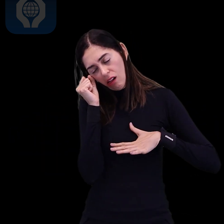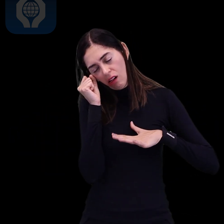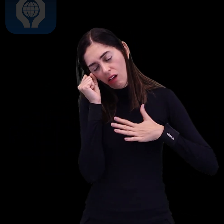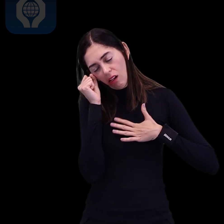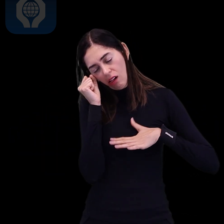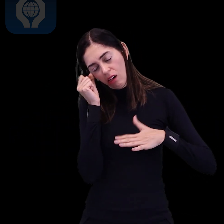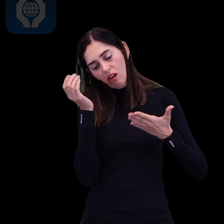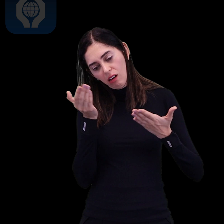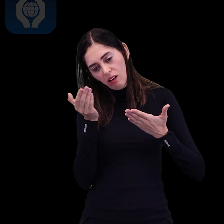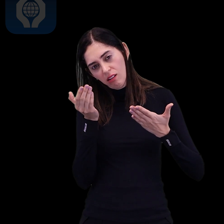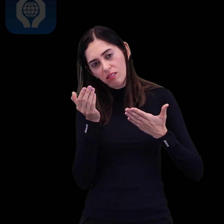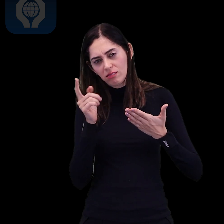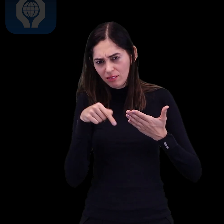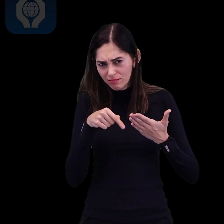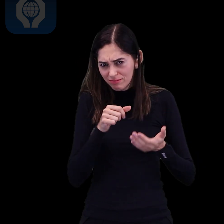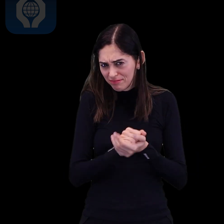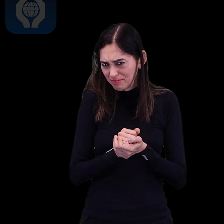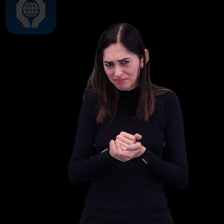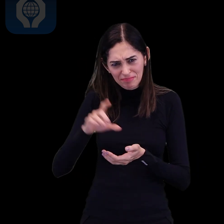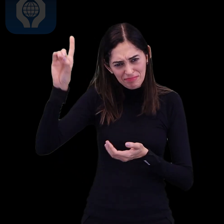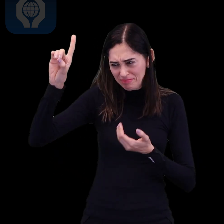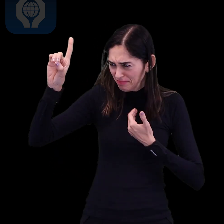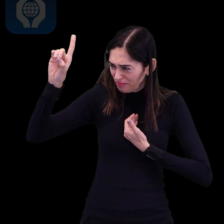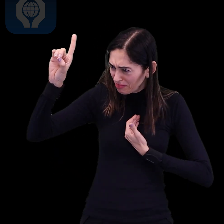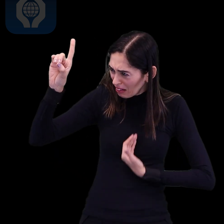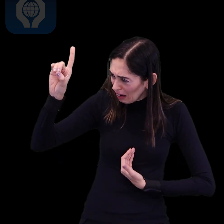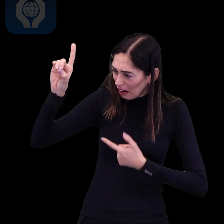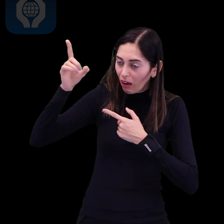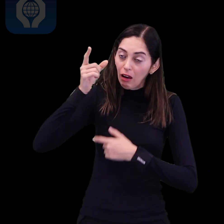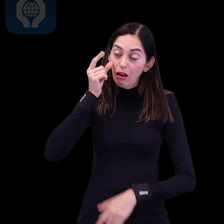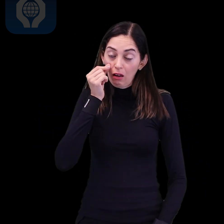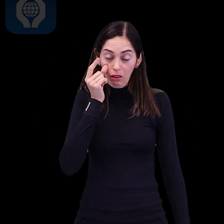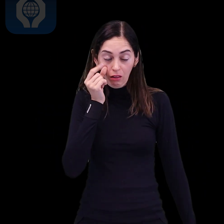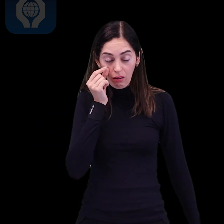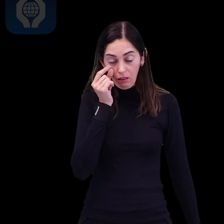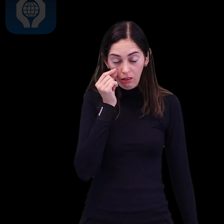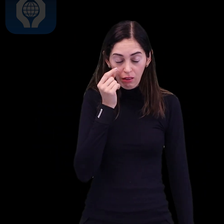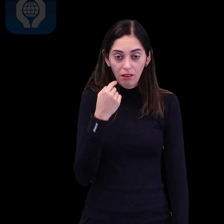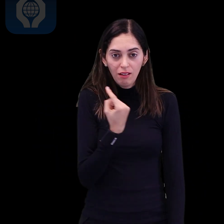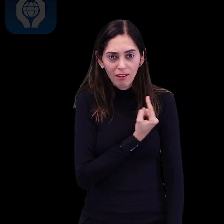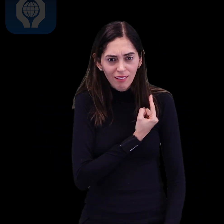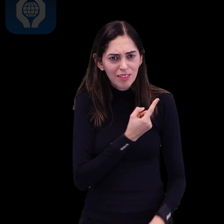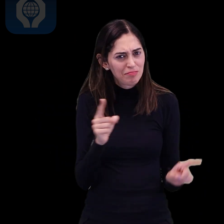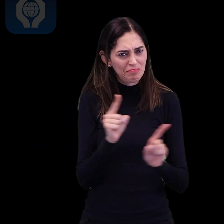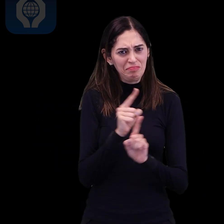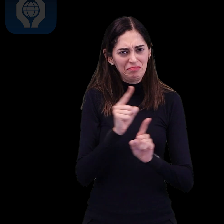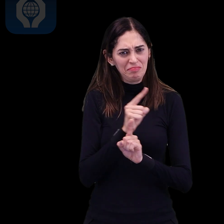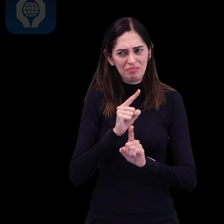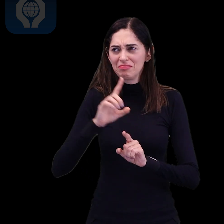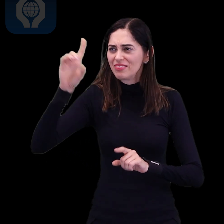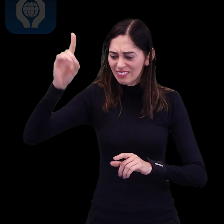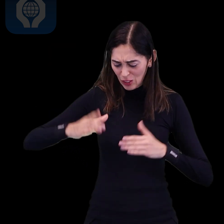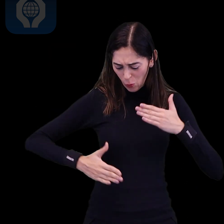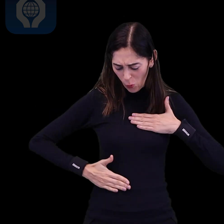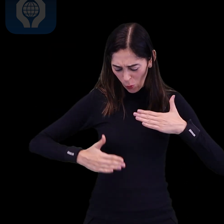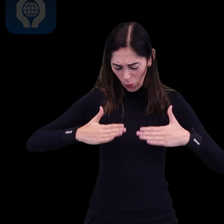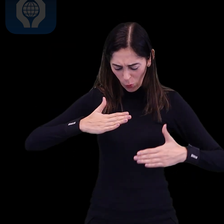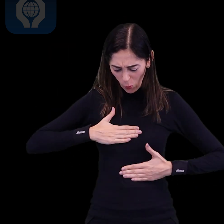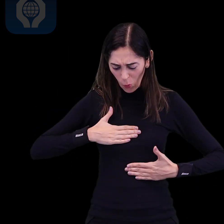dia de descanso hoje? Não. Deus não fica cansado ou sonolento como nós. Ele não tem um corpo físico que